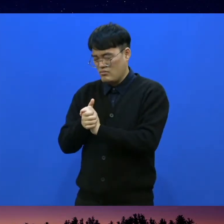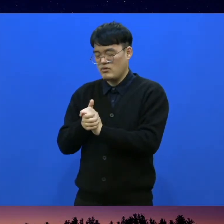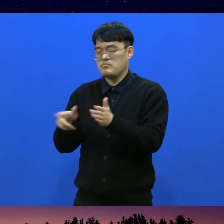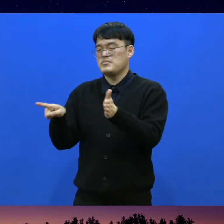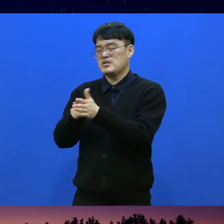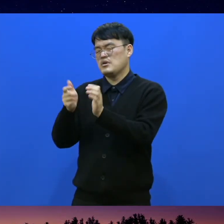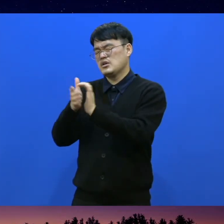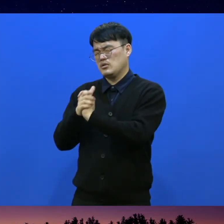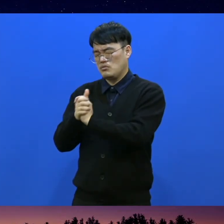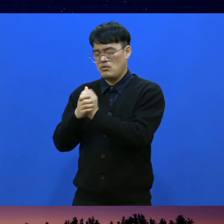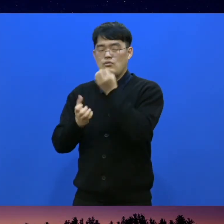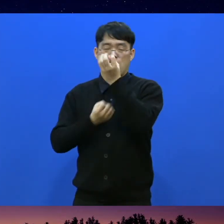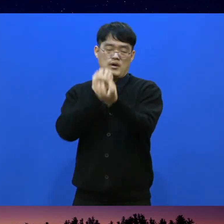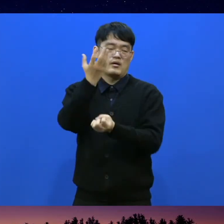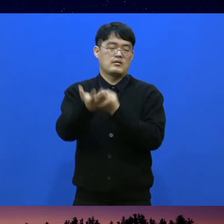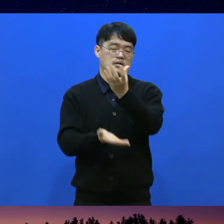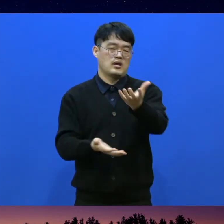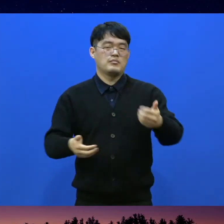돼요.